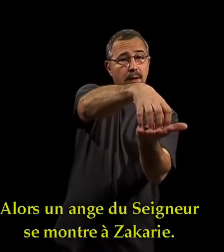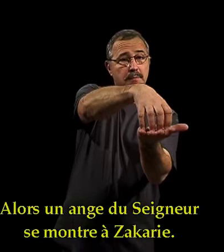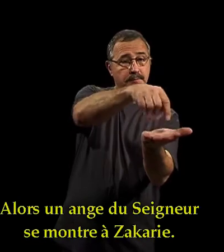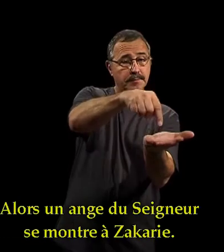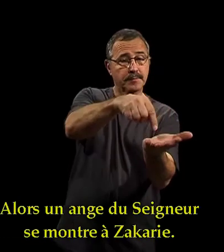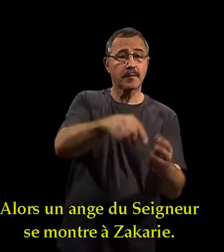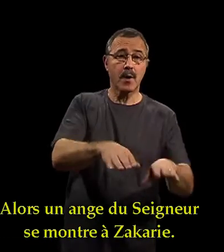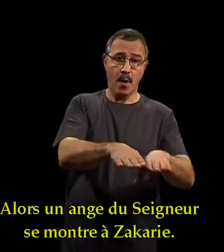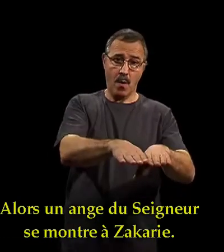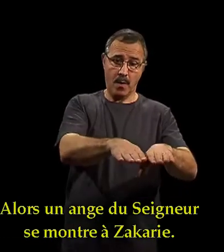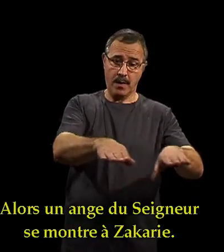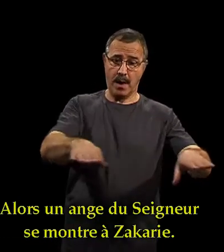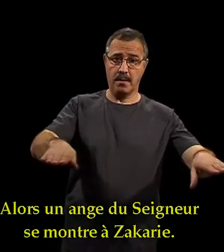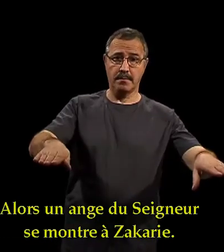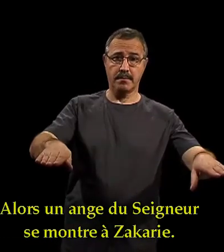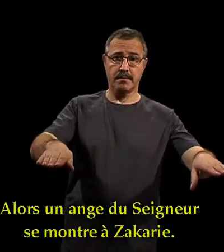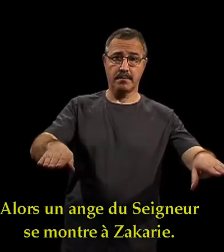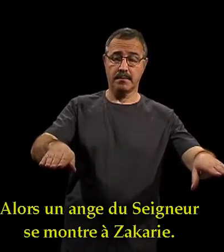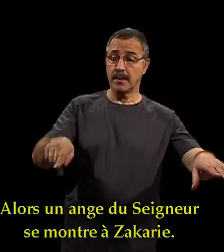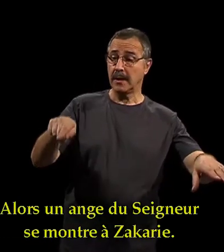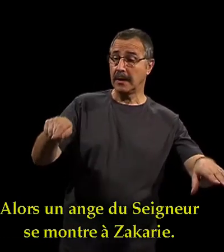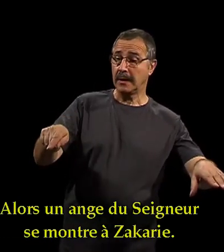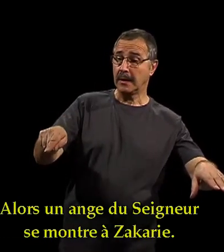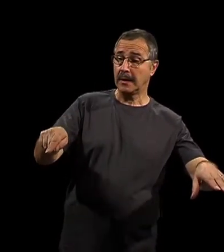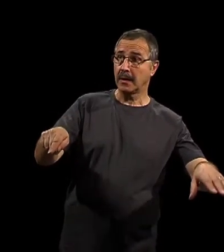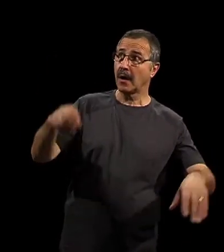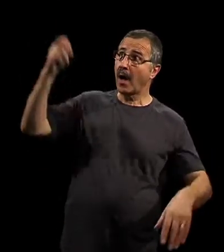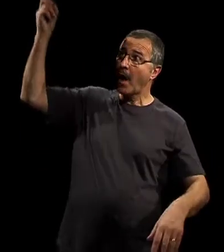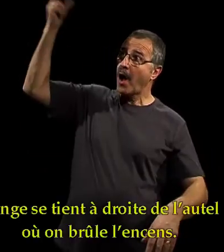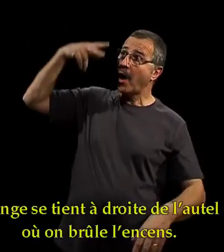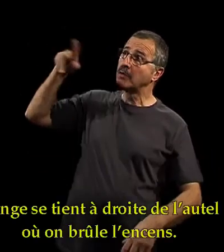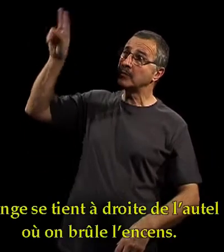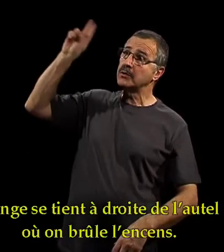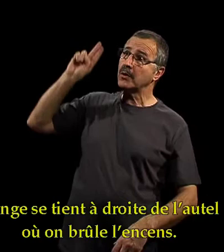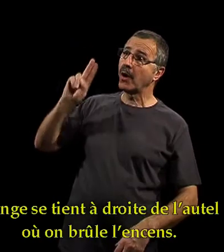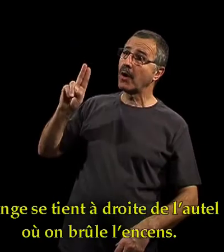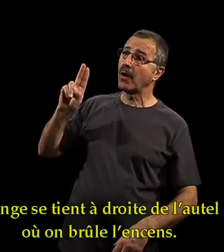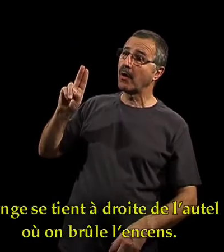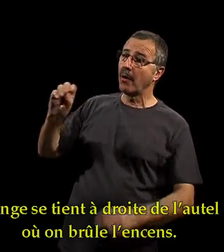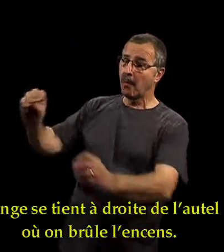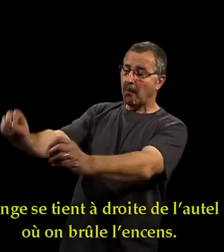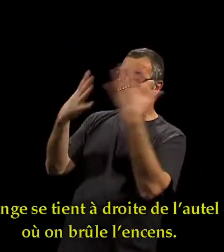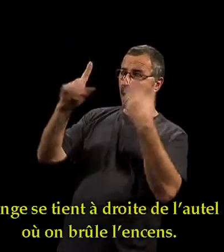Alors un ange du Seigneur se montre à Zacharie. L'ange se tient à droite de l'autel où on brûle